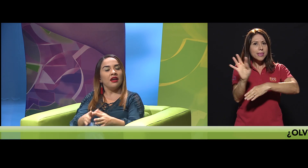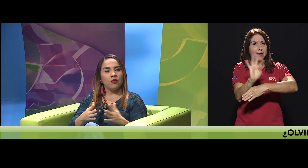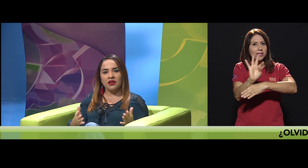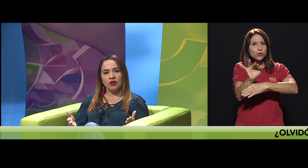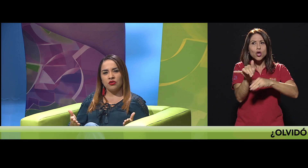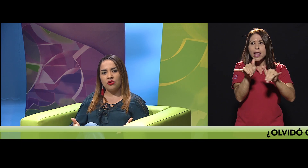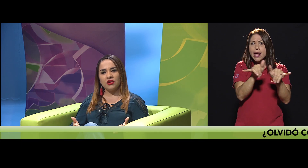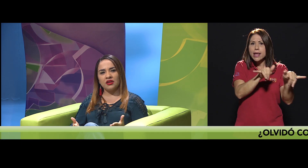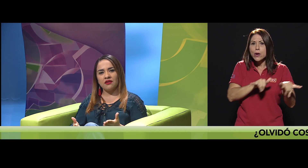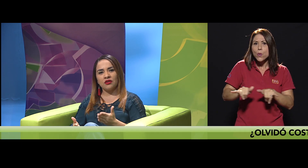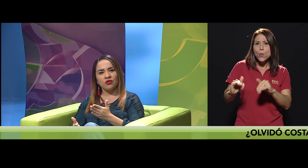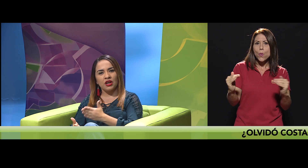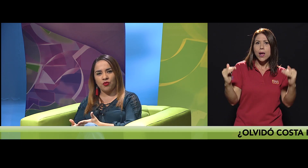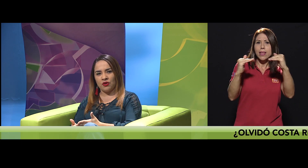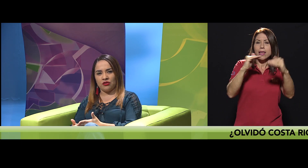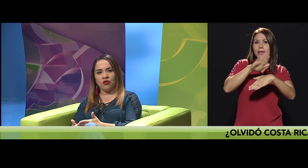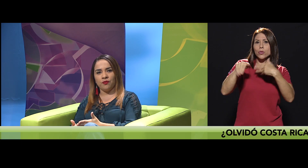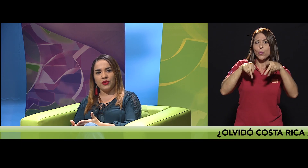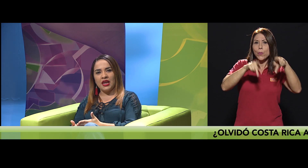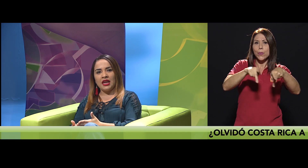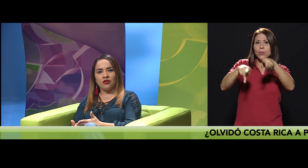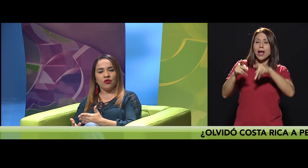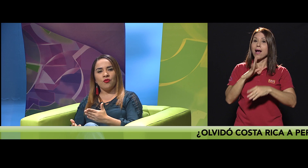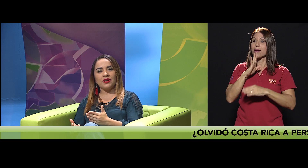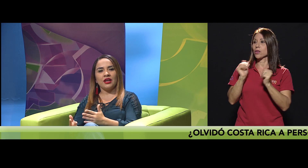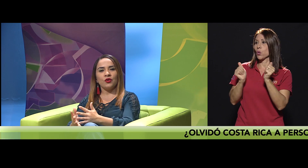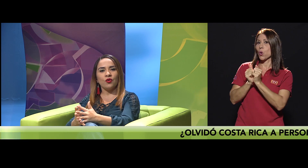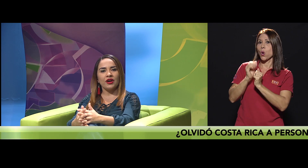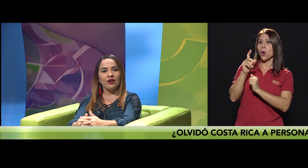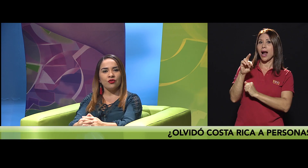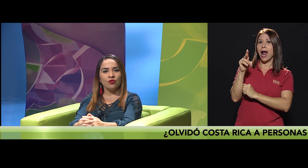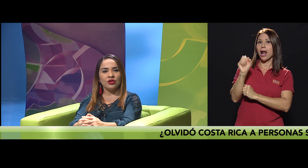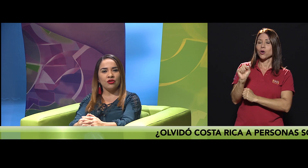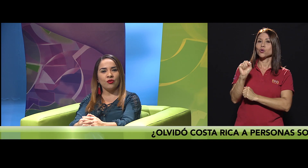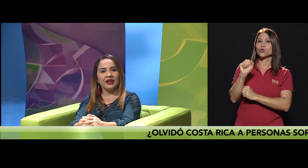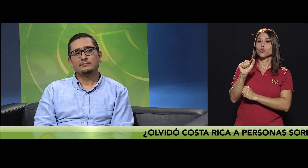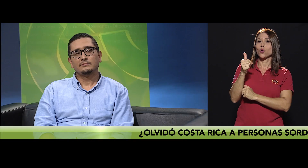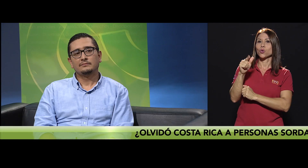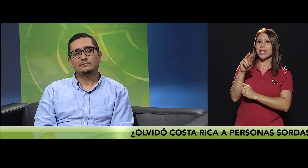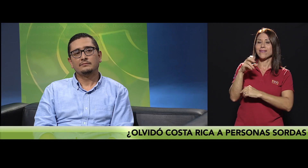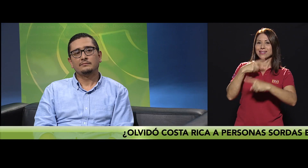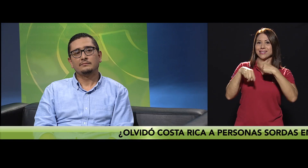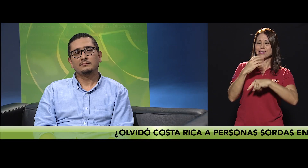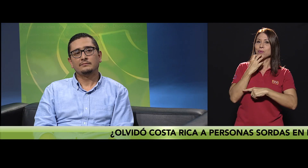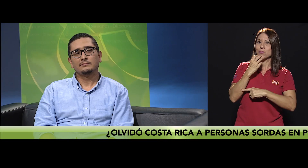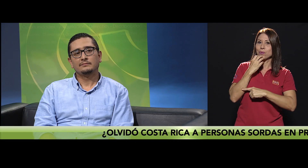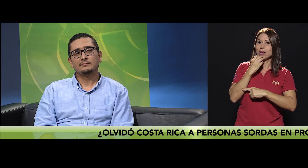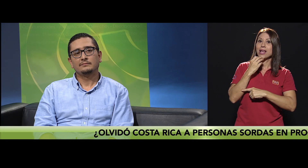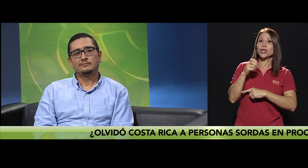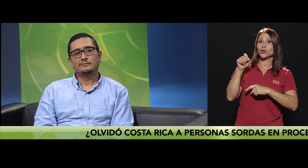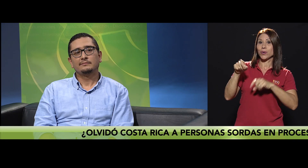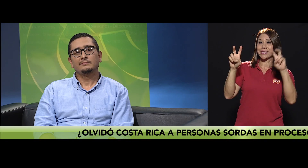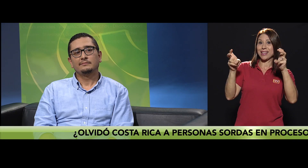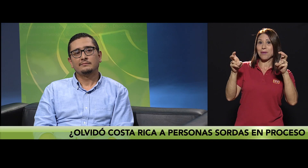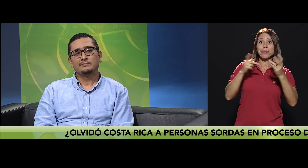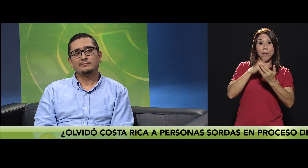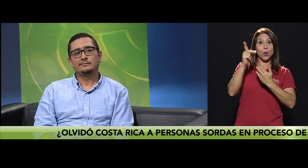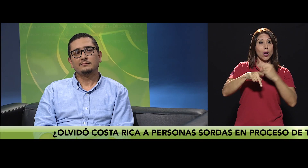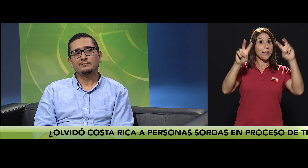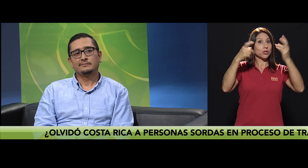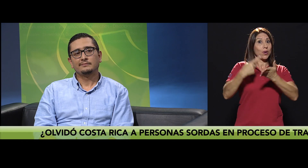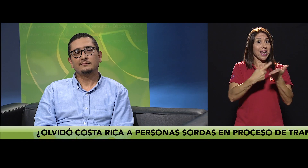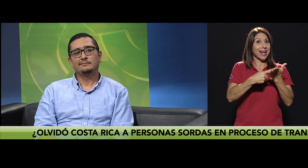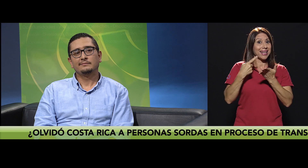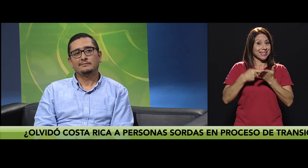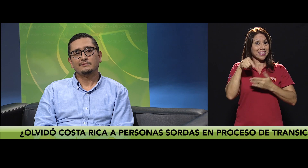televisivos en igualdad de condiciones que el resto de la población? Estoy conversando con Carlos Guti sobre este tema en el programa Sobre la Mesa. Esta